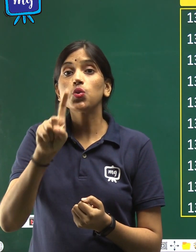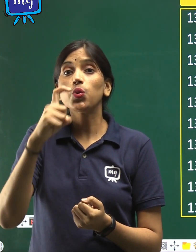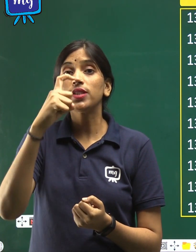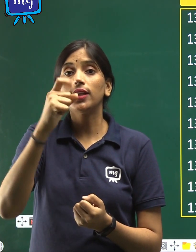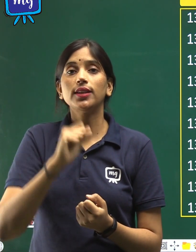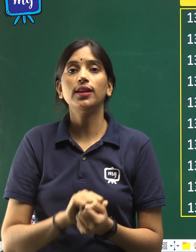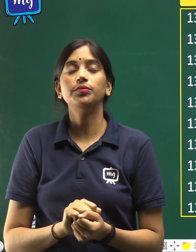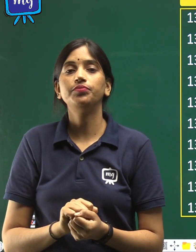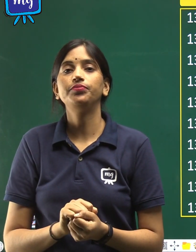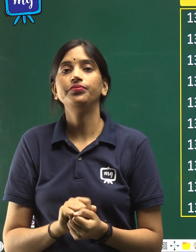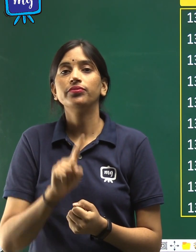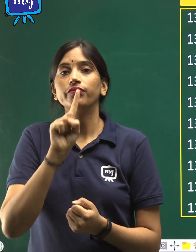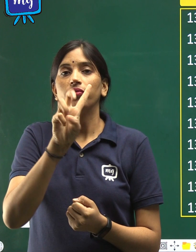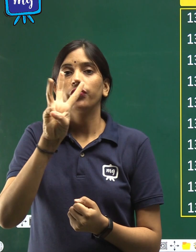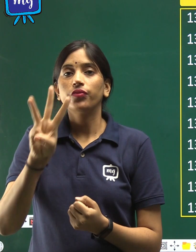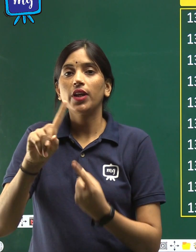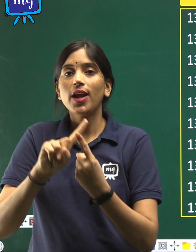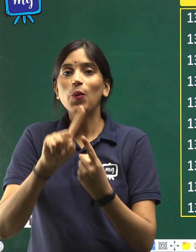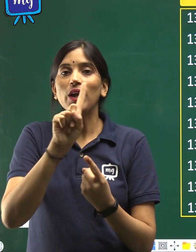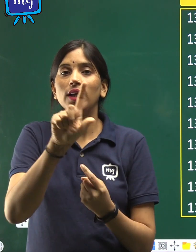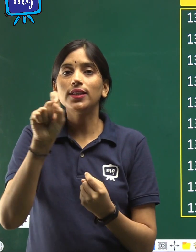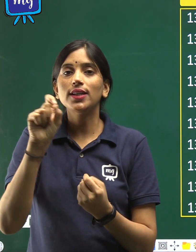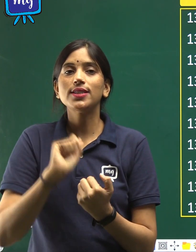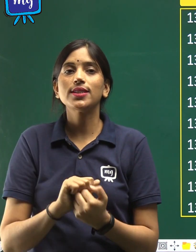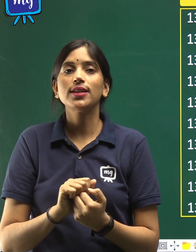117। 13 गुणा 10